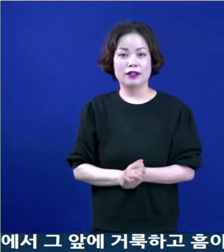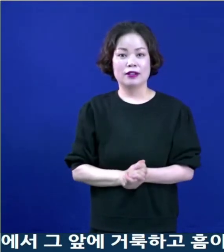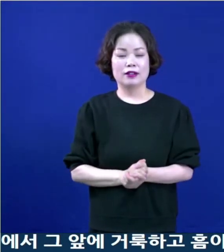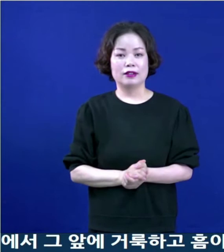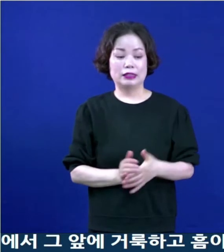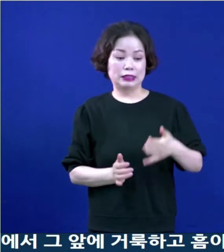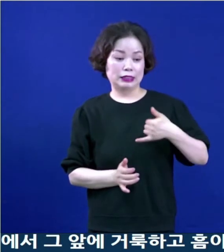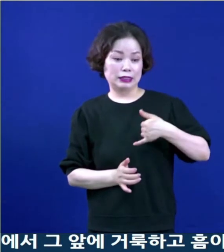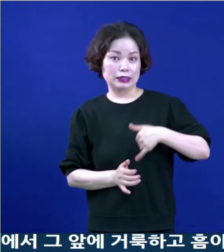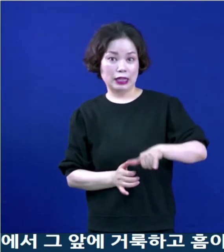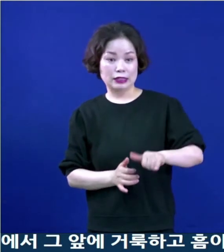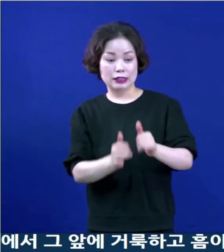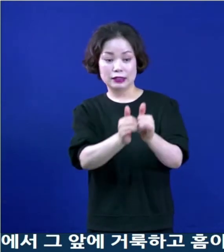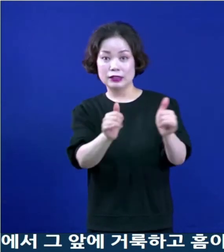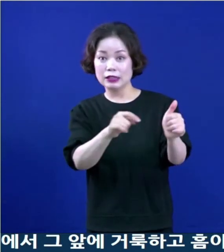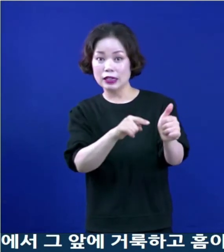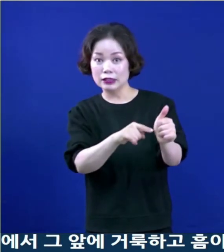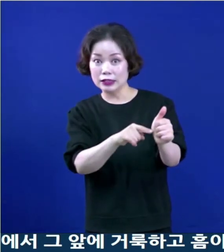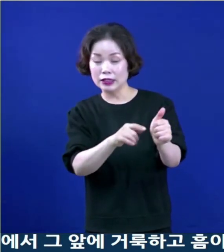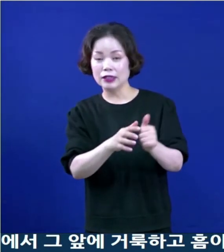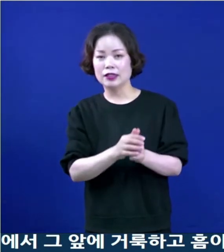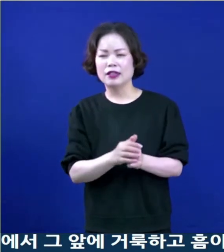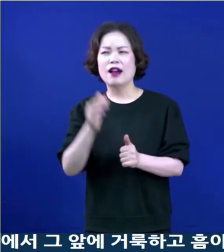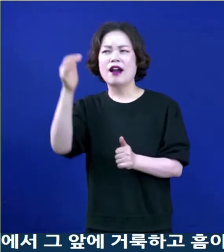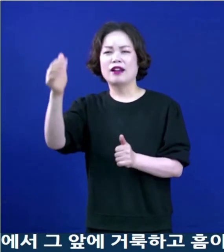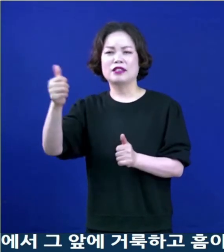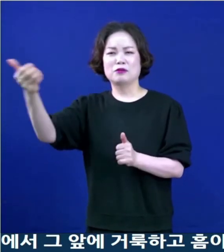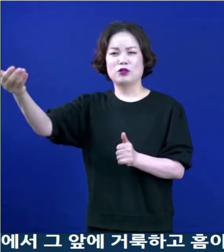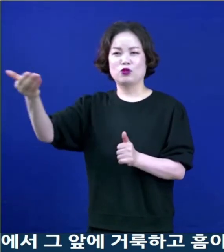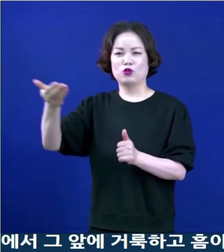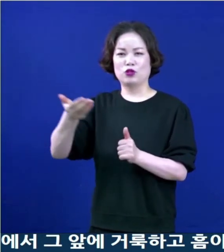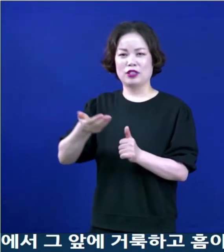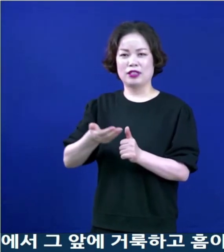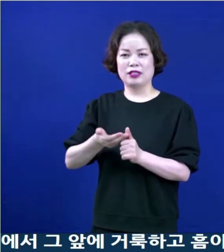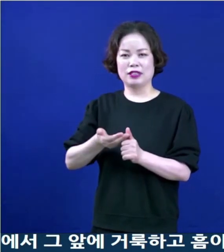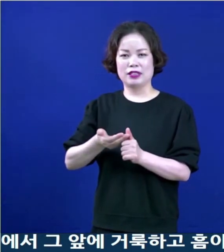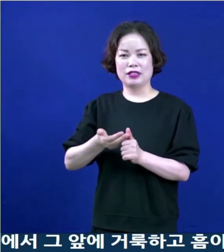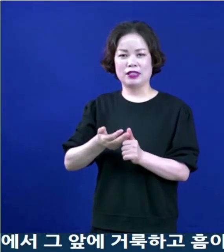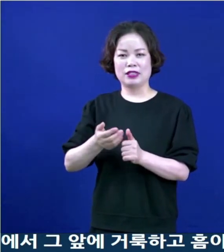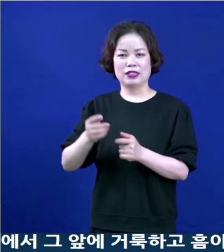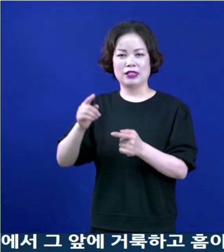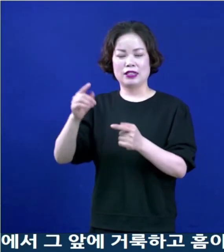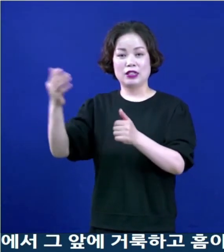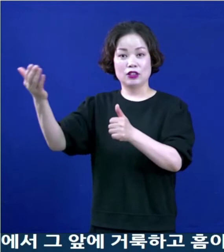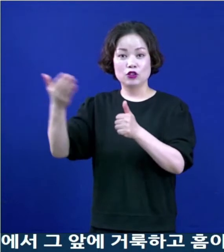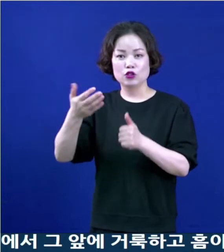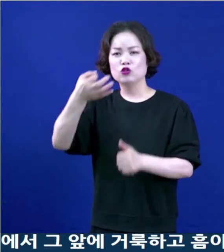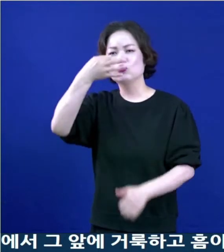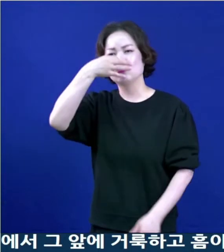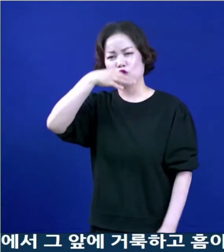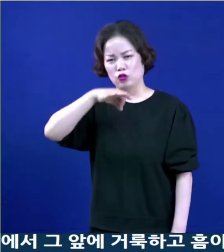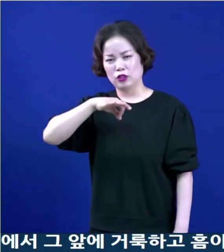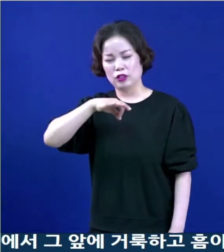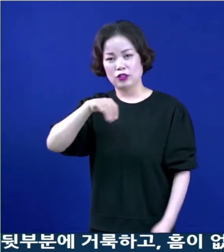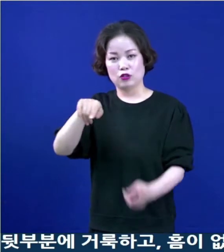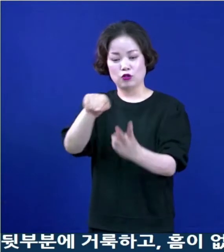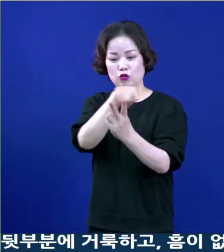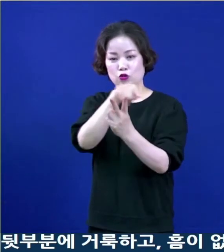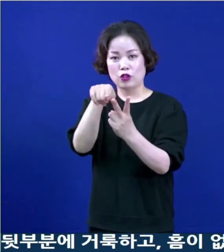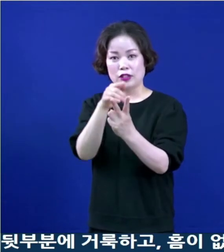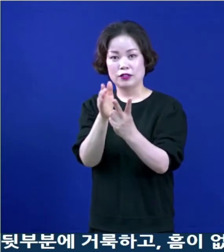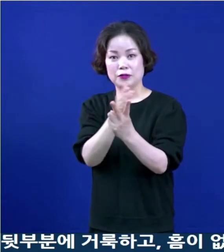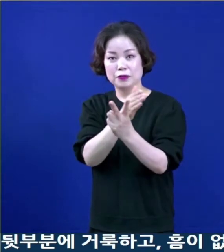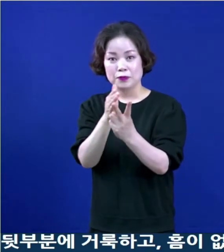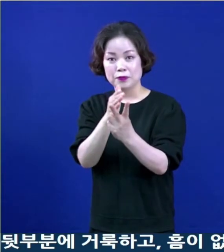자녀가 된 자들에게 하나님이 주시는 따라오는 유익입니다. 두 가지로 분리할 수 있겠죠.